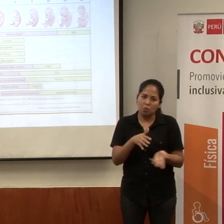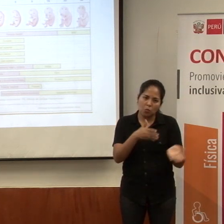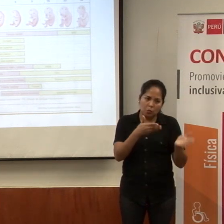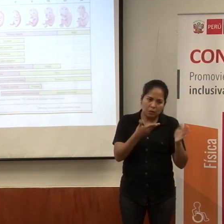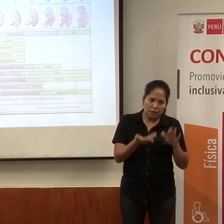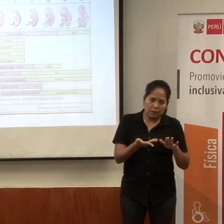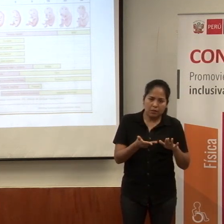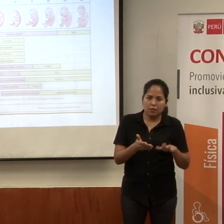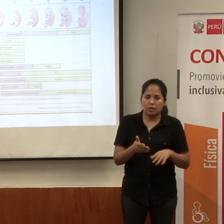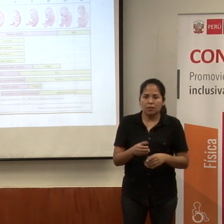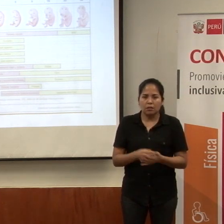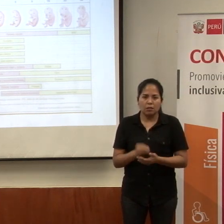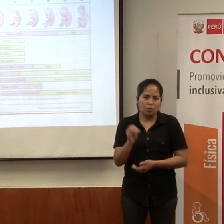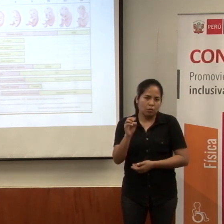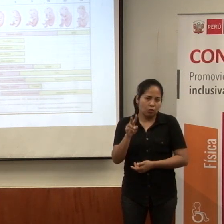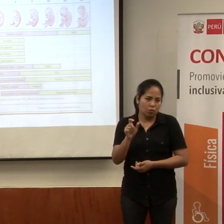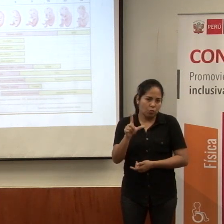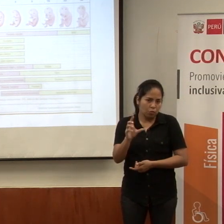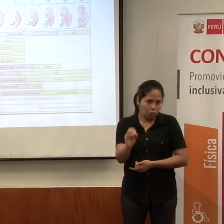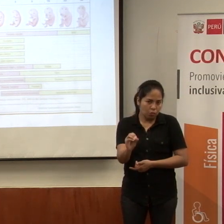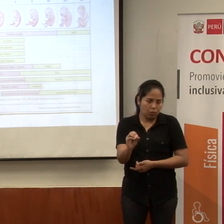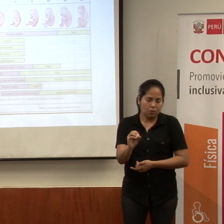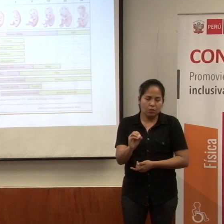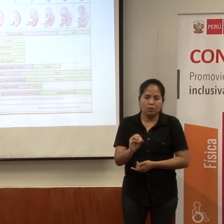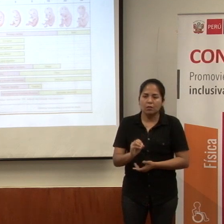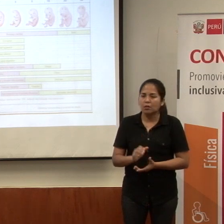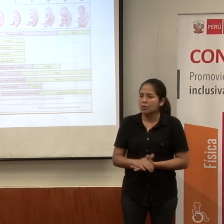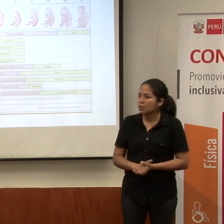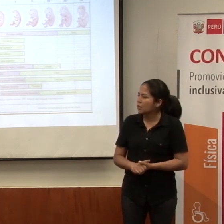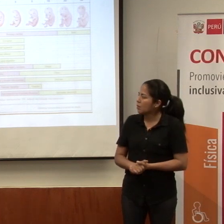del óvulo, pero después